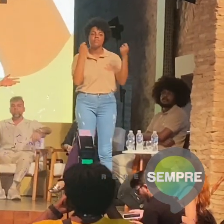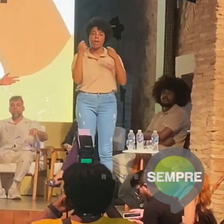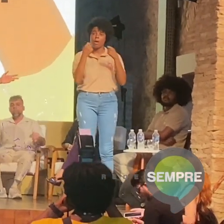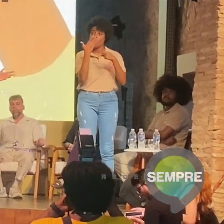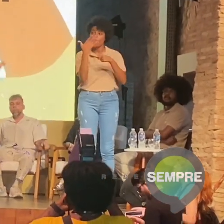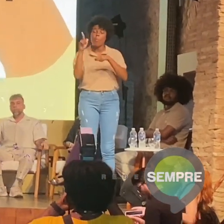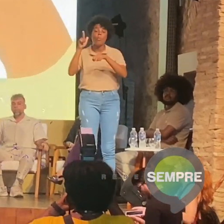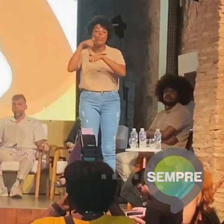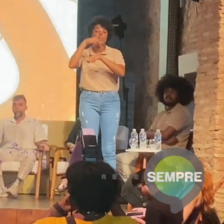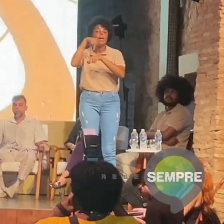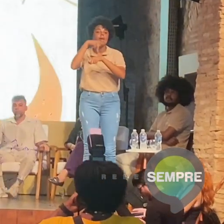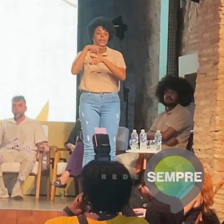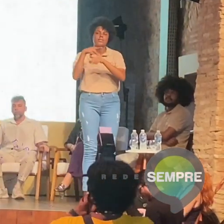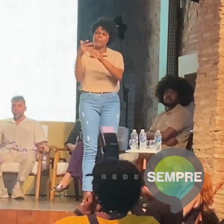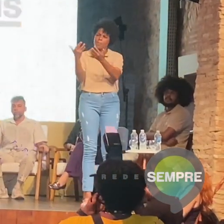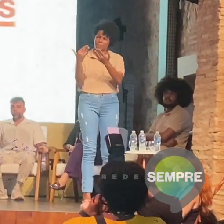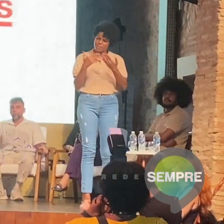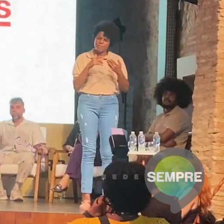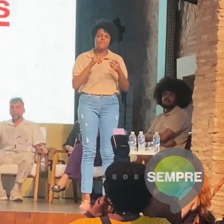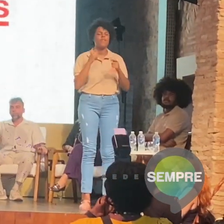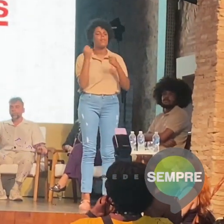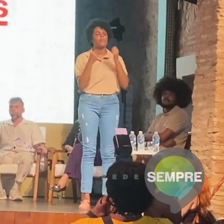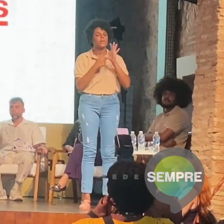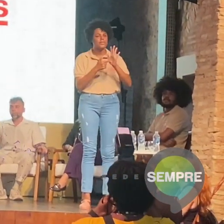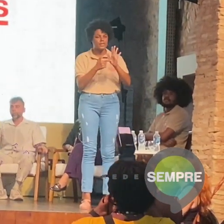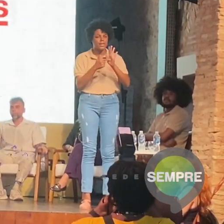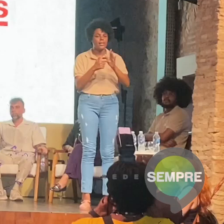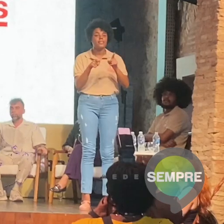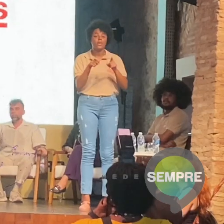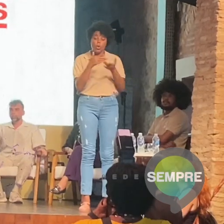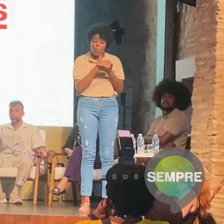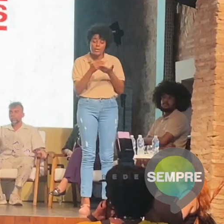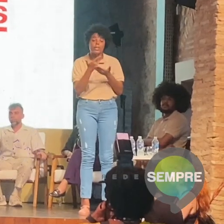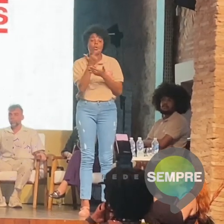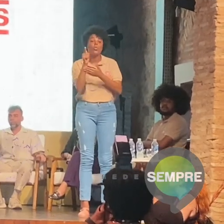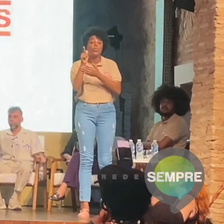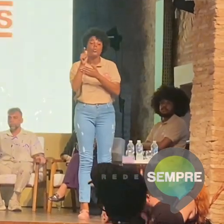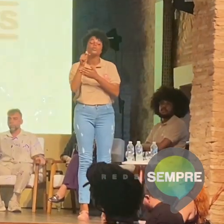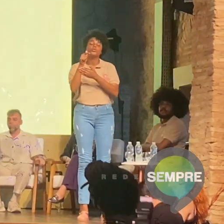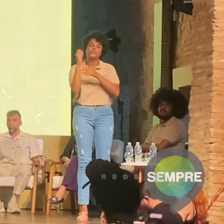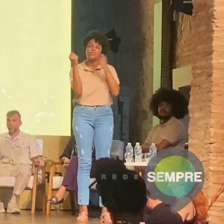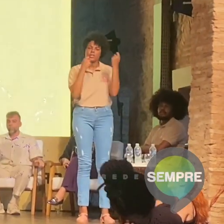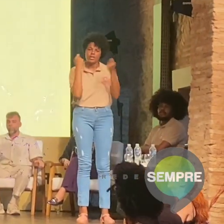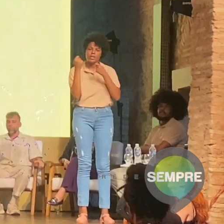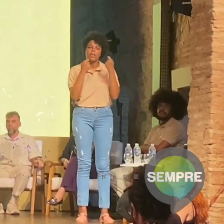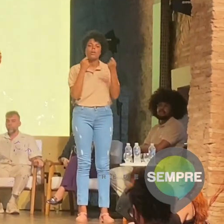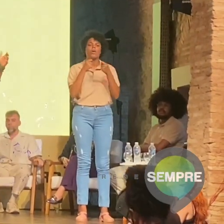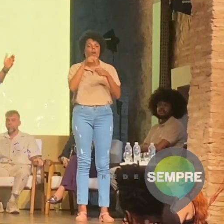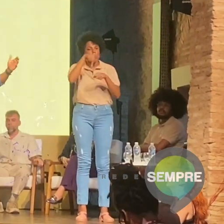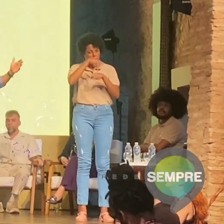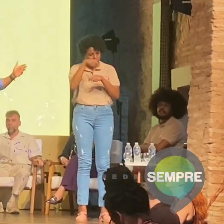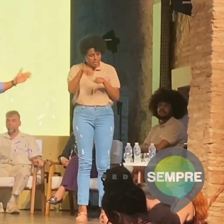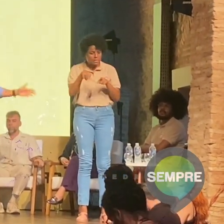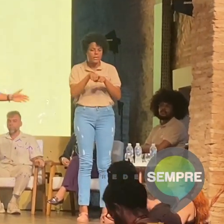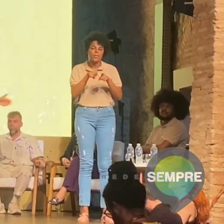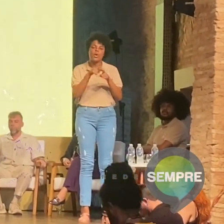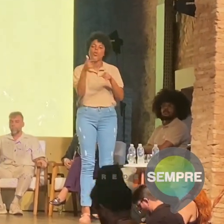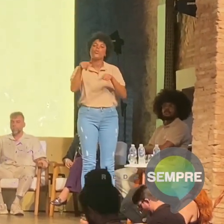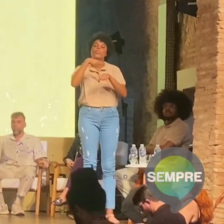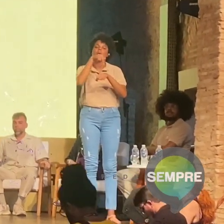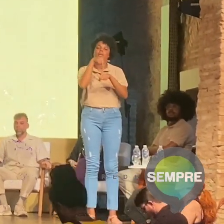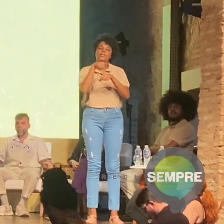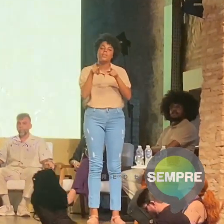internacional, estamos tendo agora outro, que se inicia hoje, nacional e internacional.